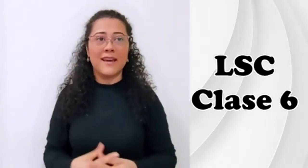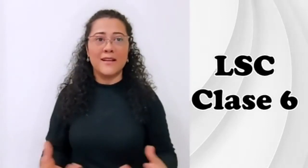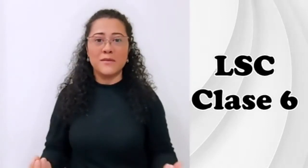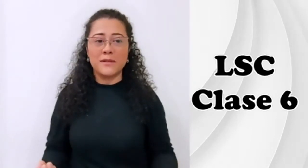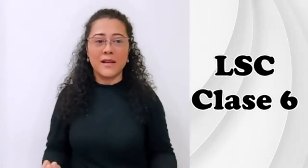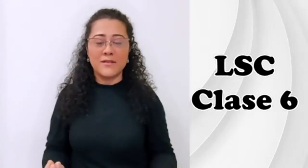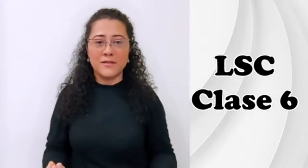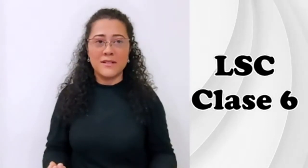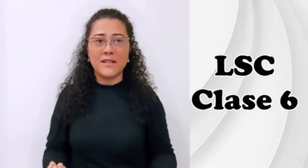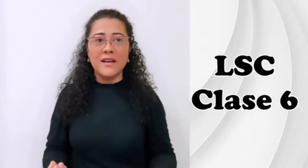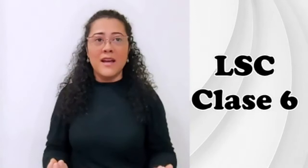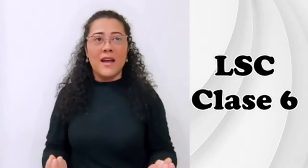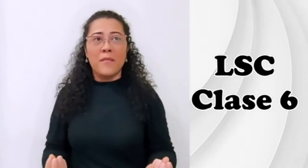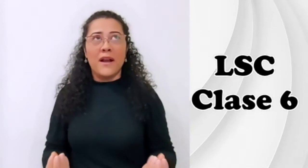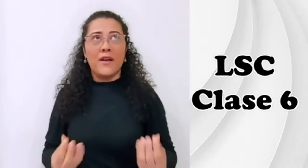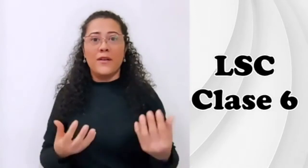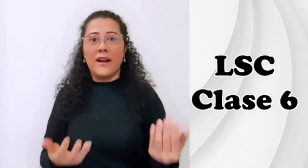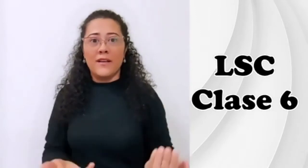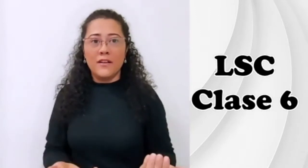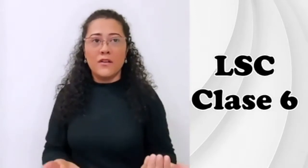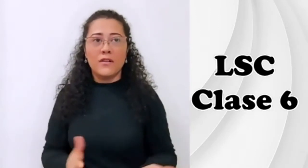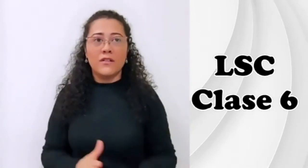cantamos canciones para adorar a Dios,